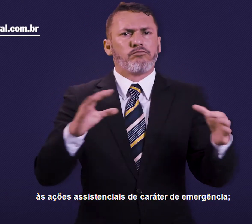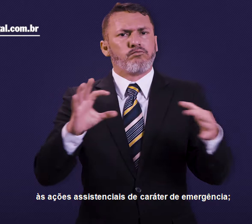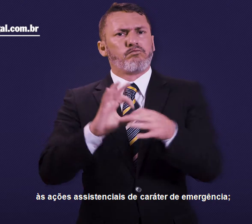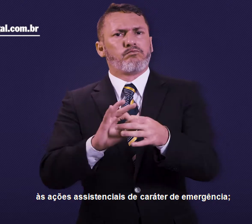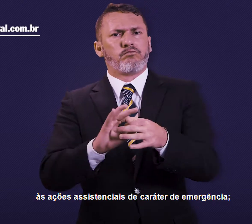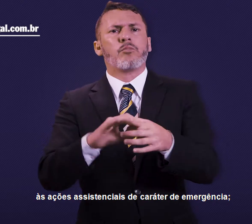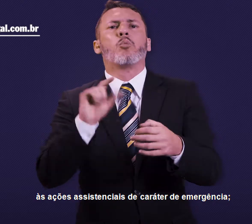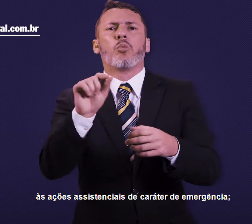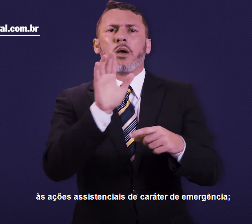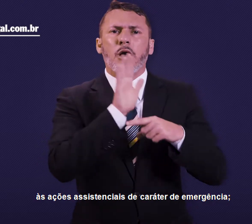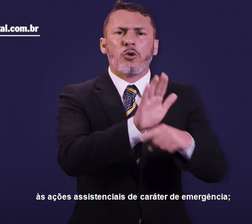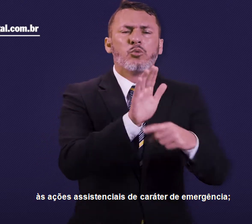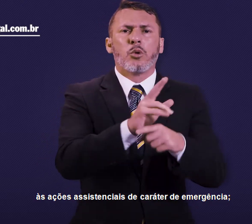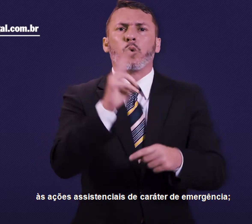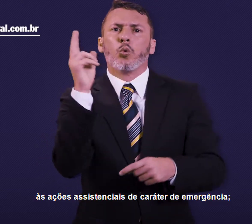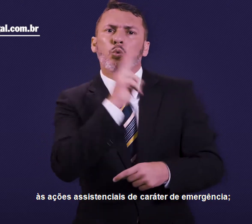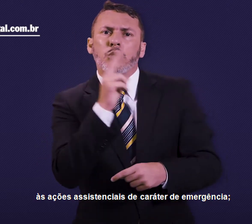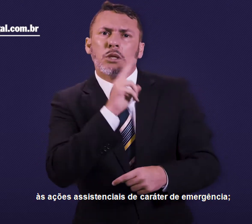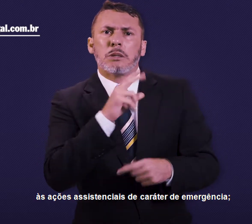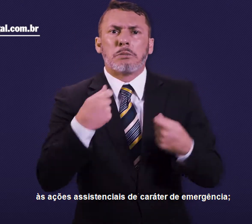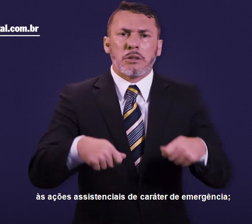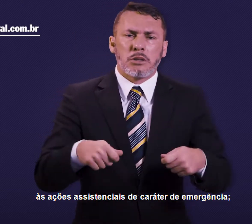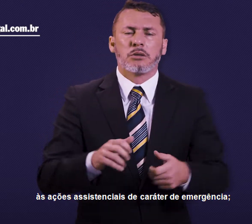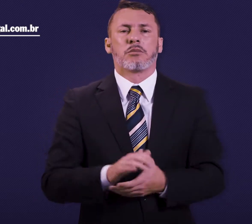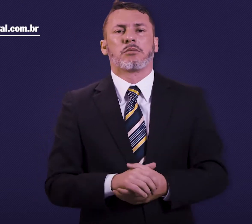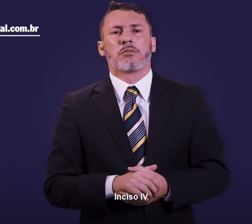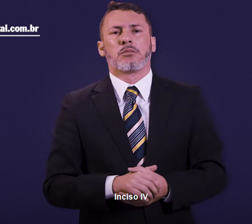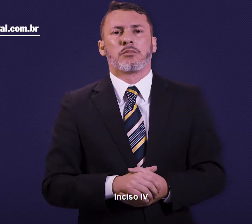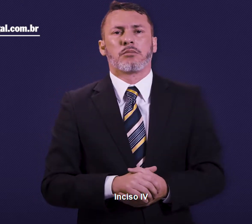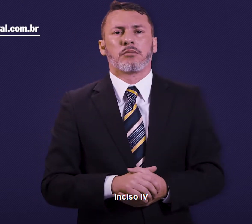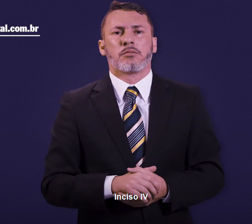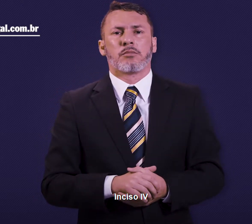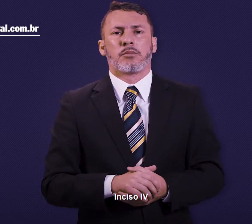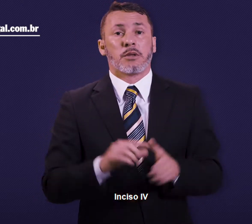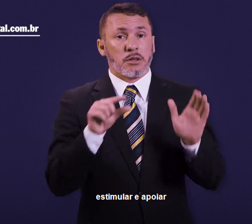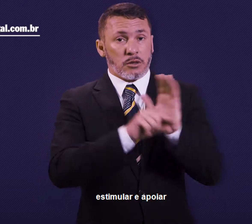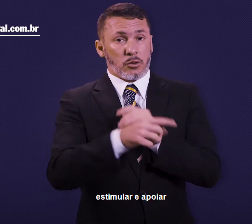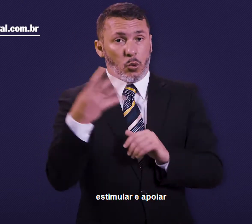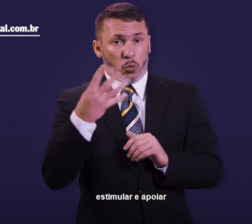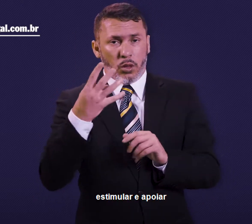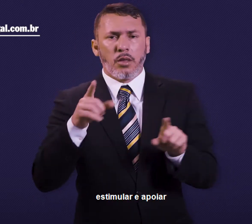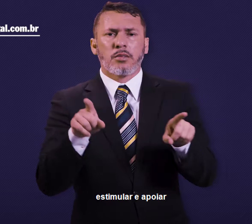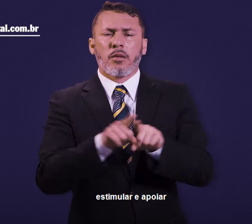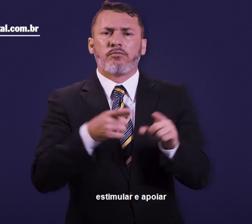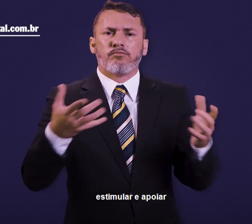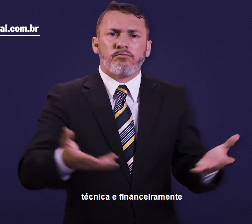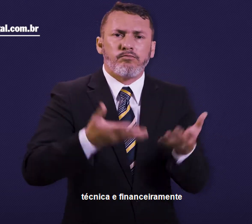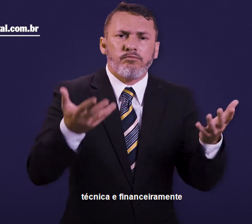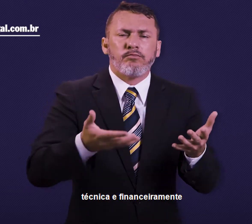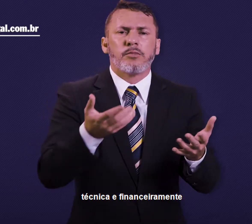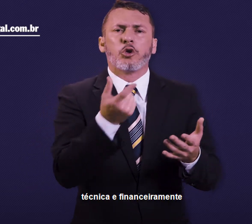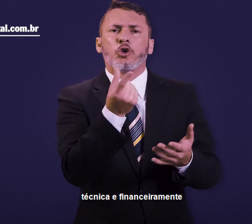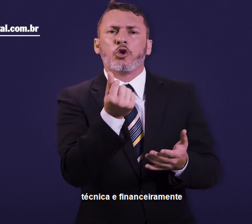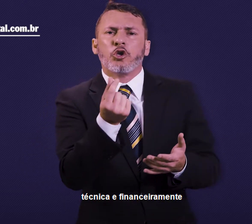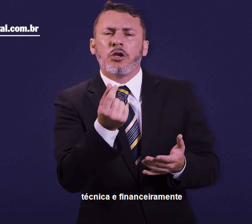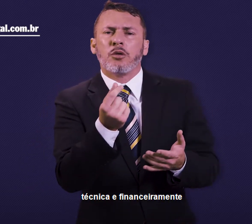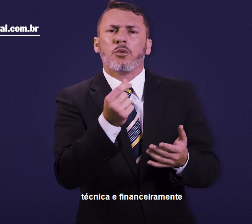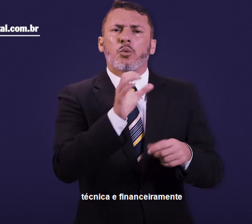ações assistenciais de caráter de emergência. Inciso 4. Estimular e apoiar técnica e financeiramente